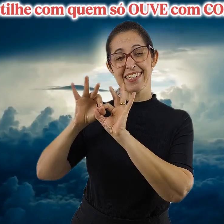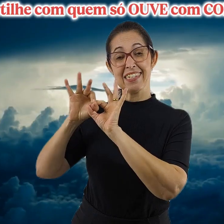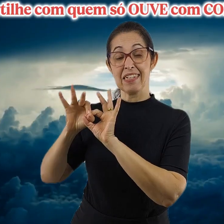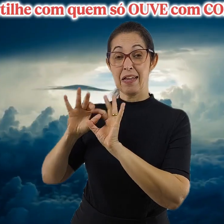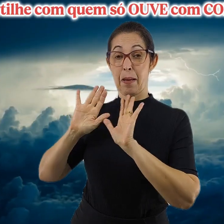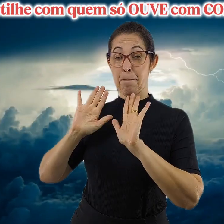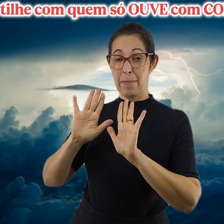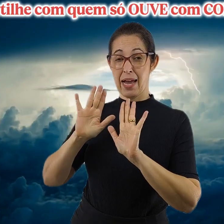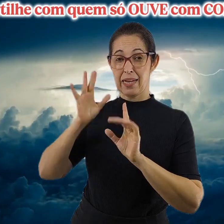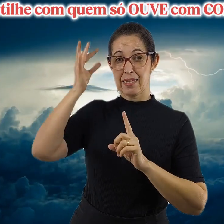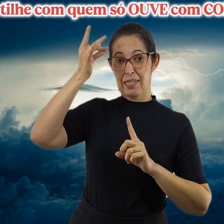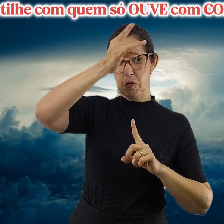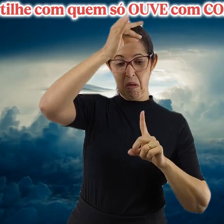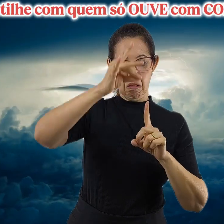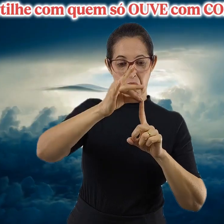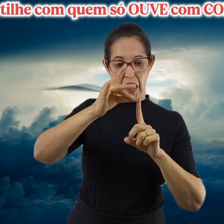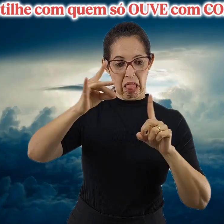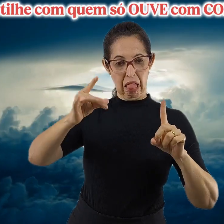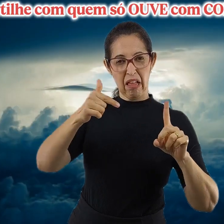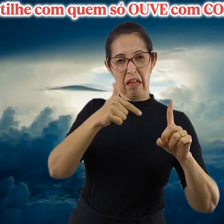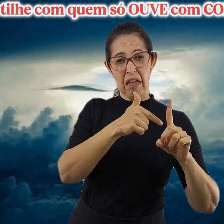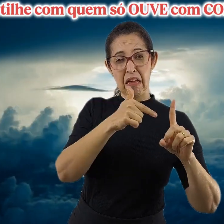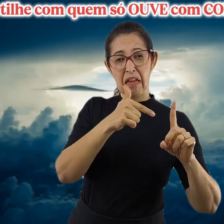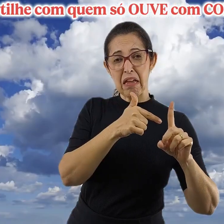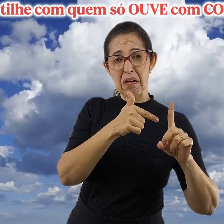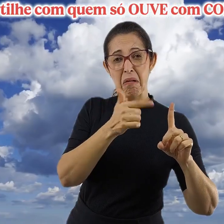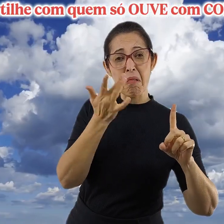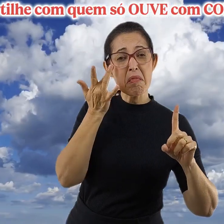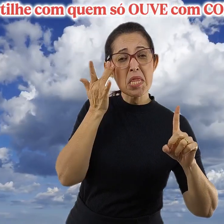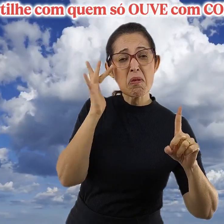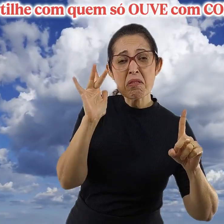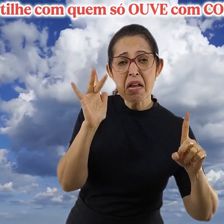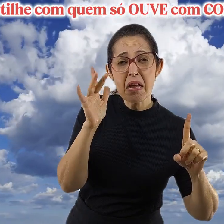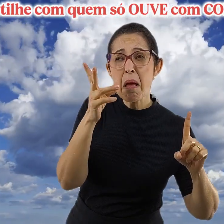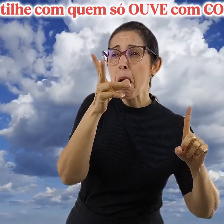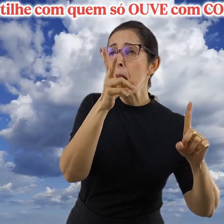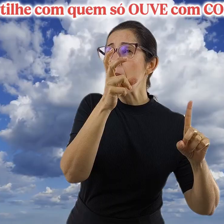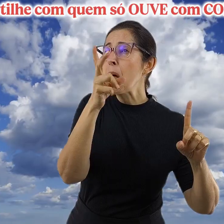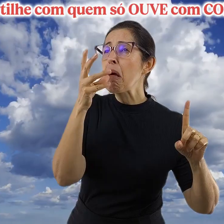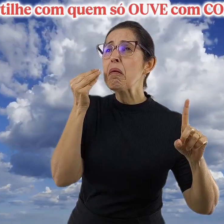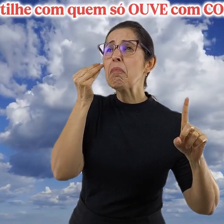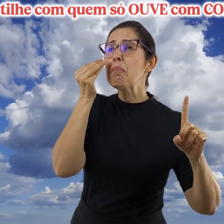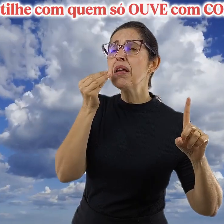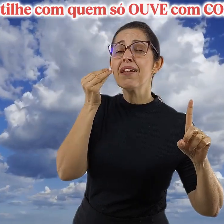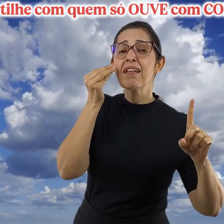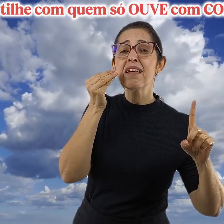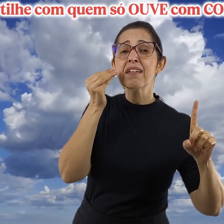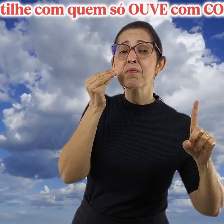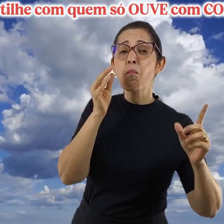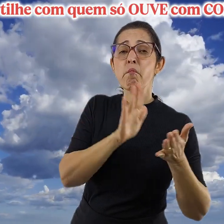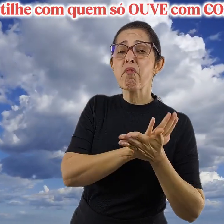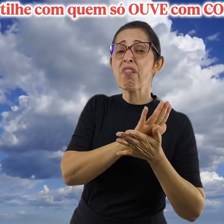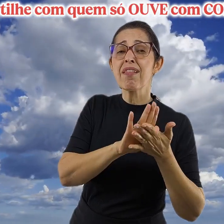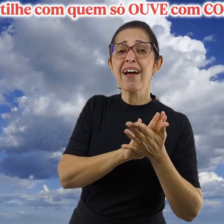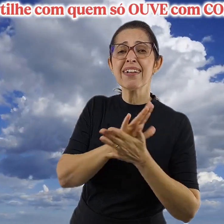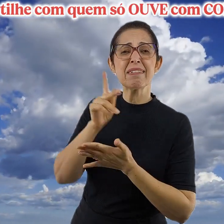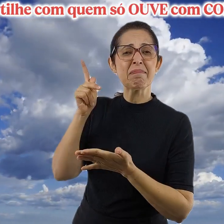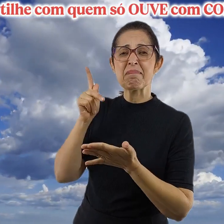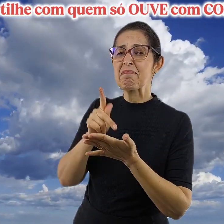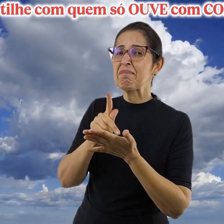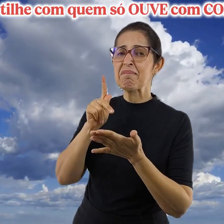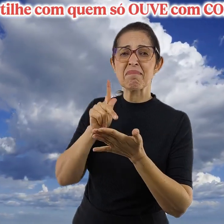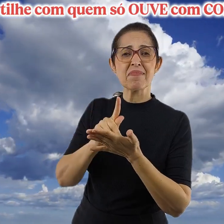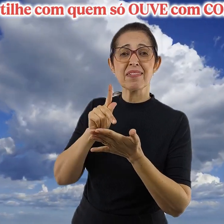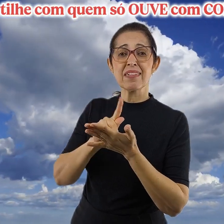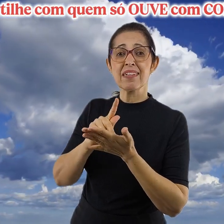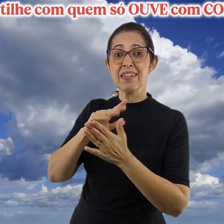Sem o Espírito Santo não podemos ver, nem saber, nem ouvir, nem experimentar nada de real com relação